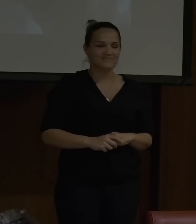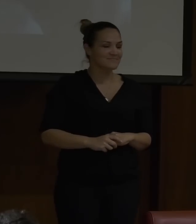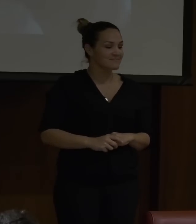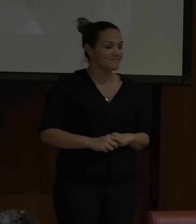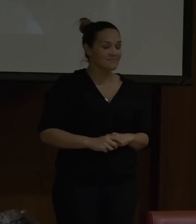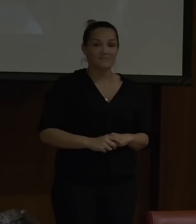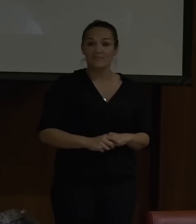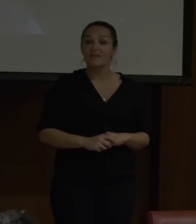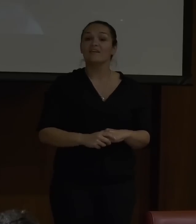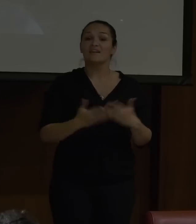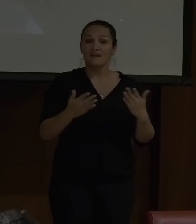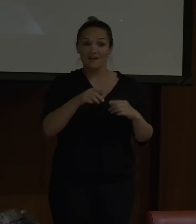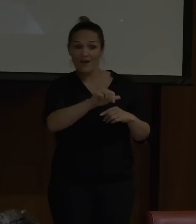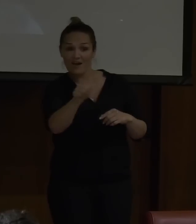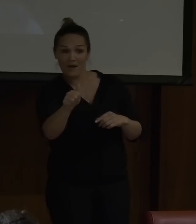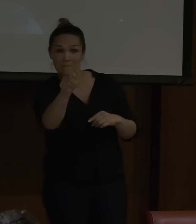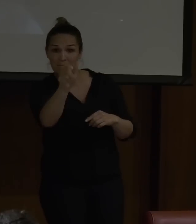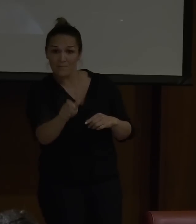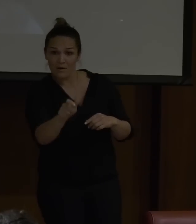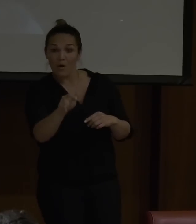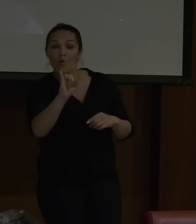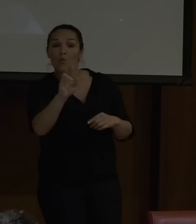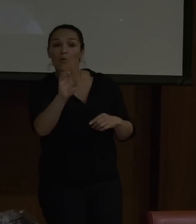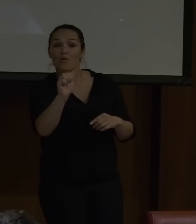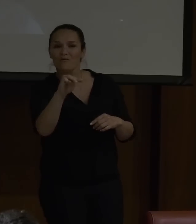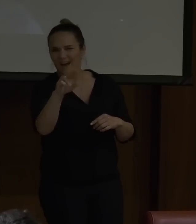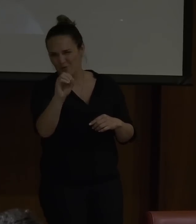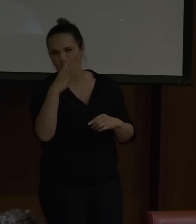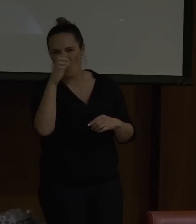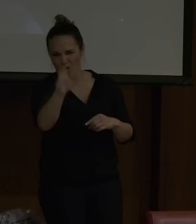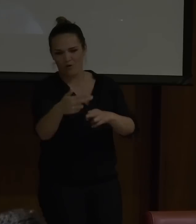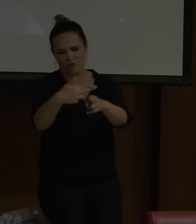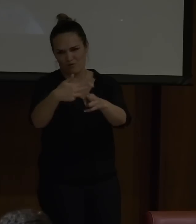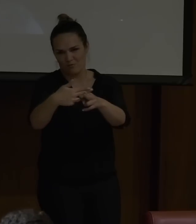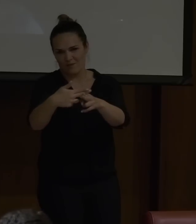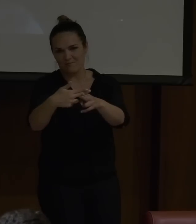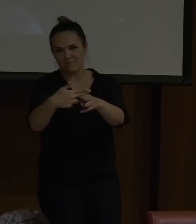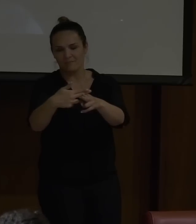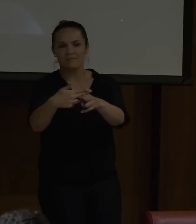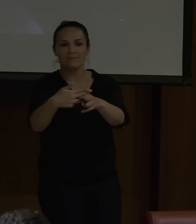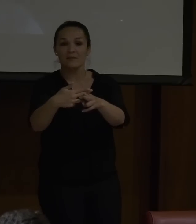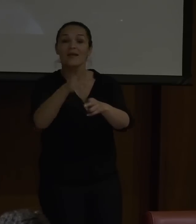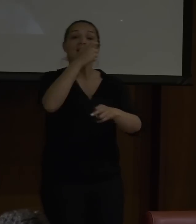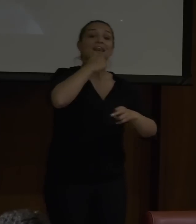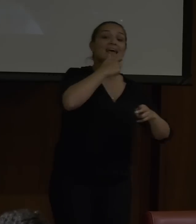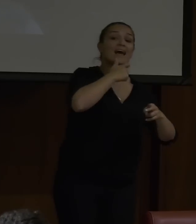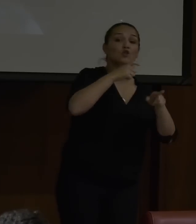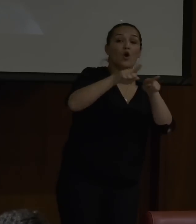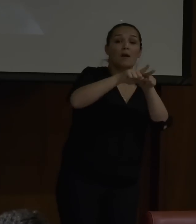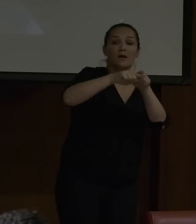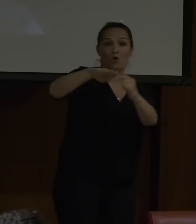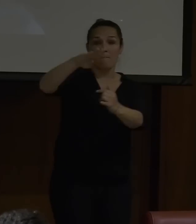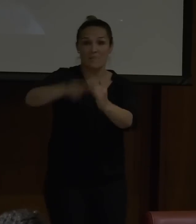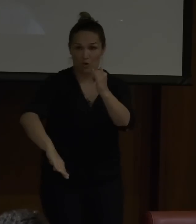En ese momento Urbano, uno de los 8 hijos de Abel Duarte con Nicolasa Palmesano, o sea, uno de los hermanos menores de Leandro, quien quedó